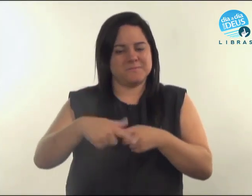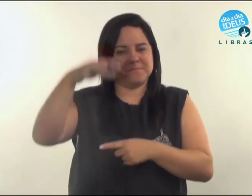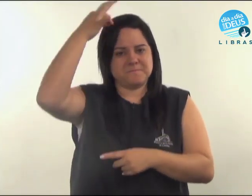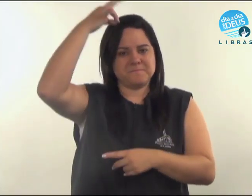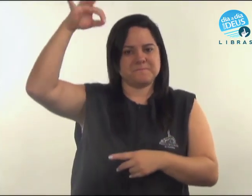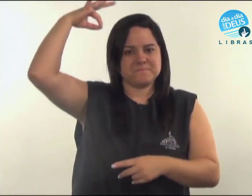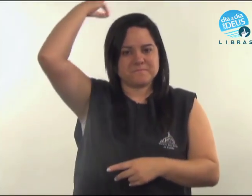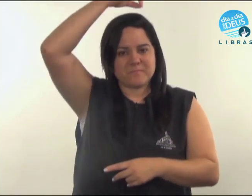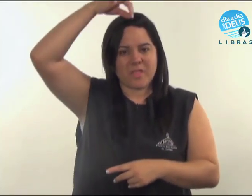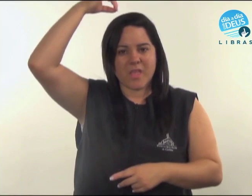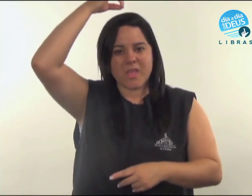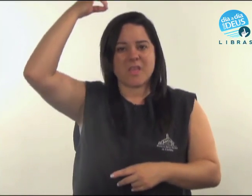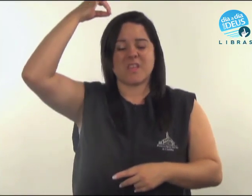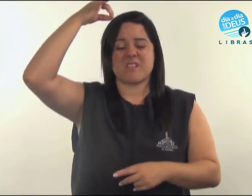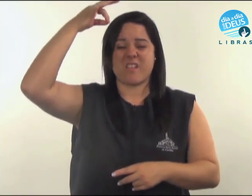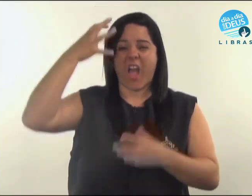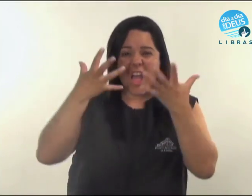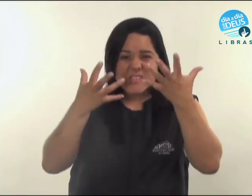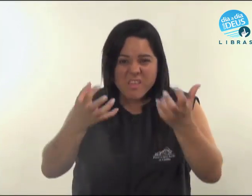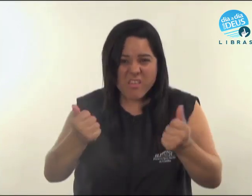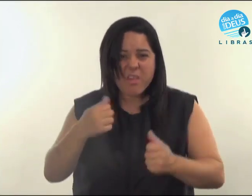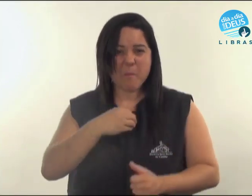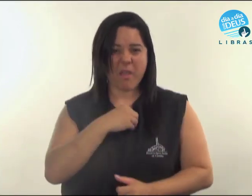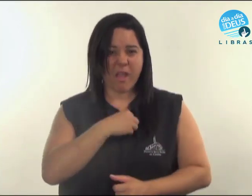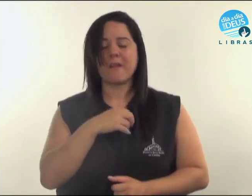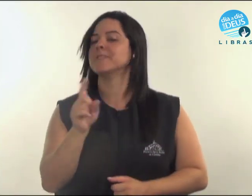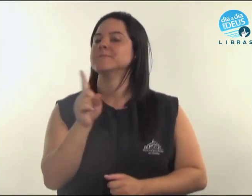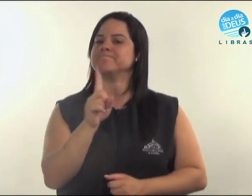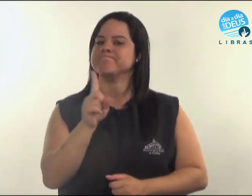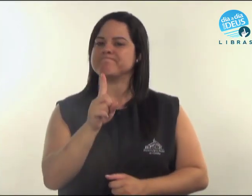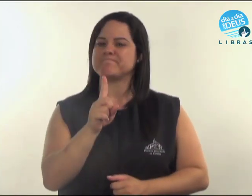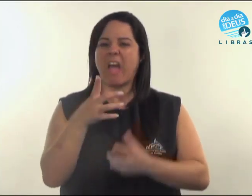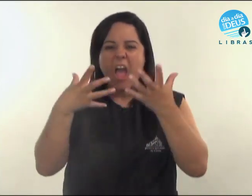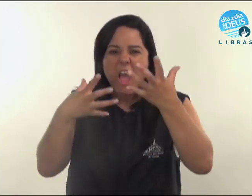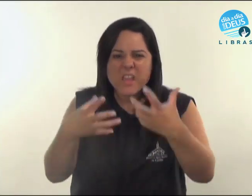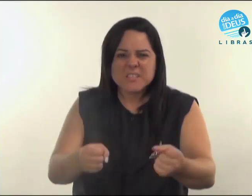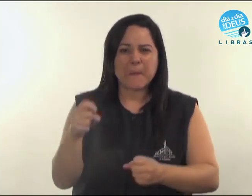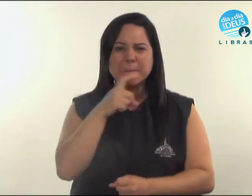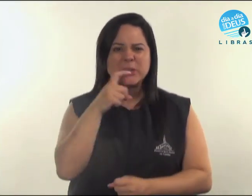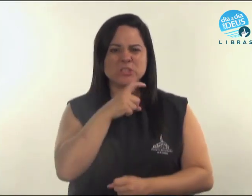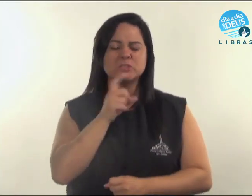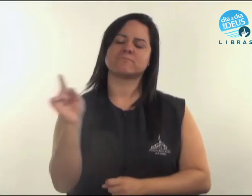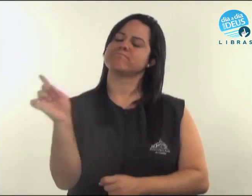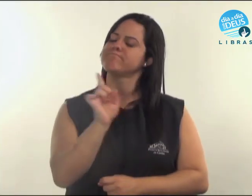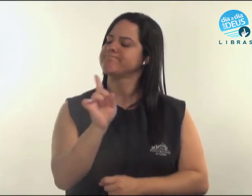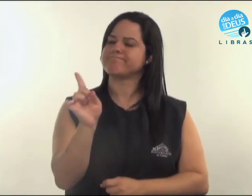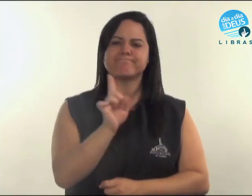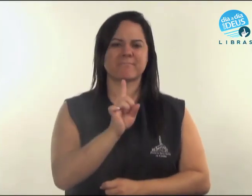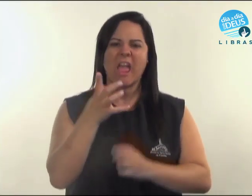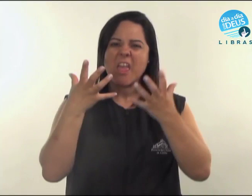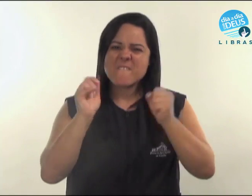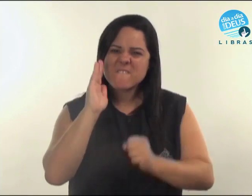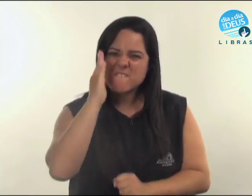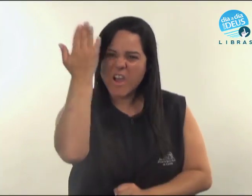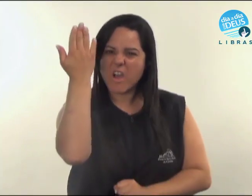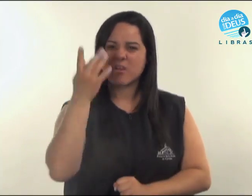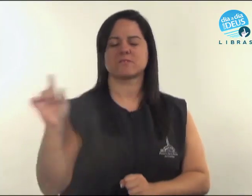pode abençoar o pecado, Ele não pode abençoar a mentira, Ele não pode abençoar a hipocrisia, Ele não